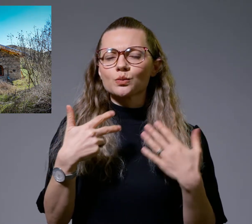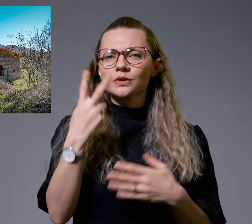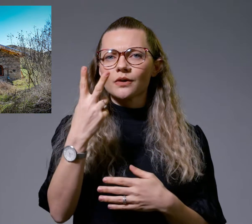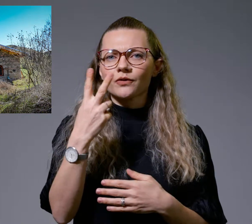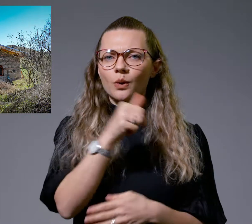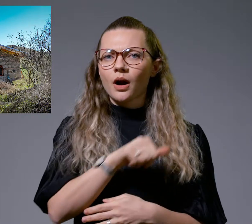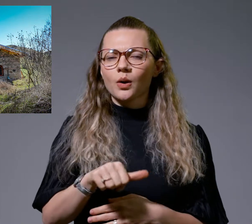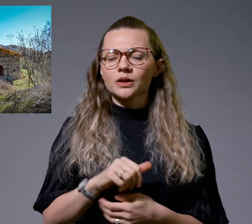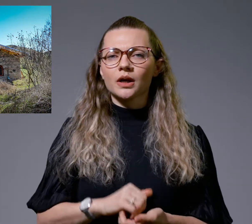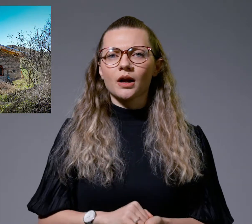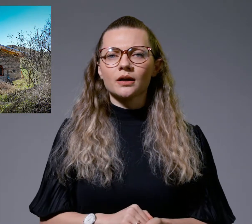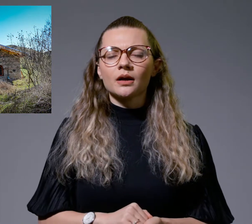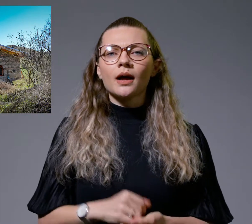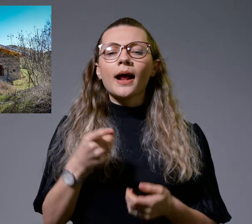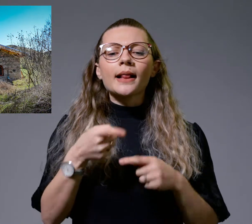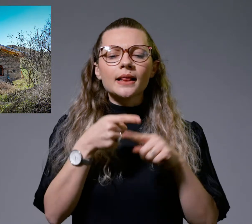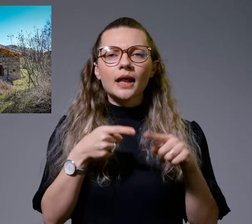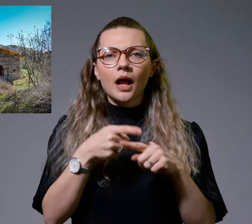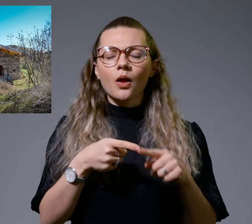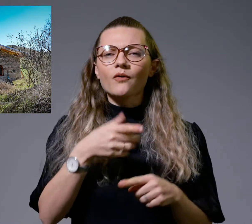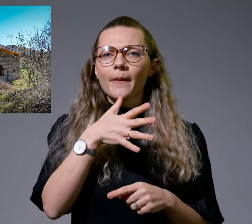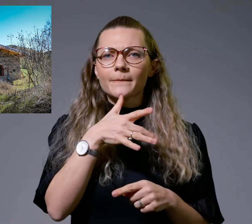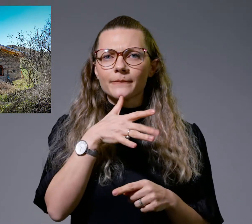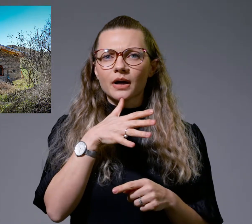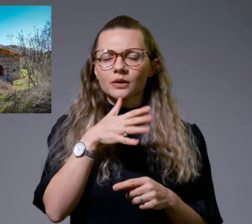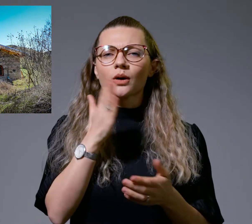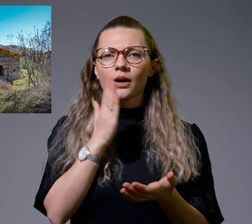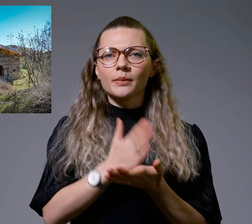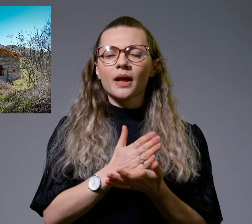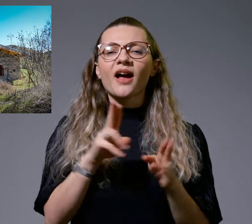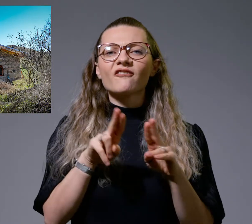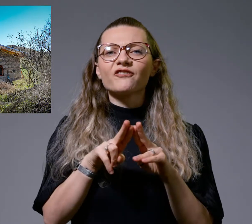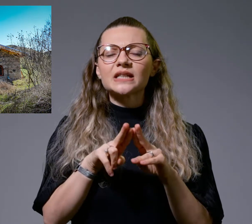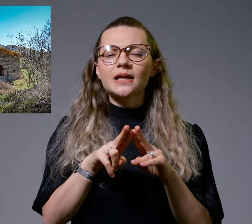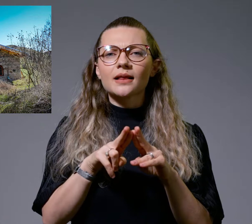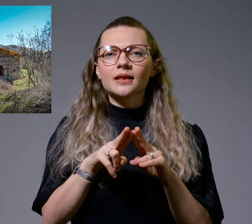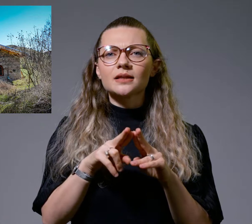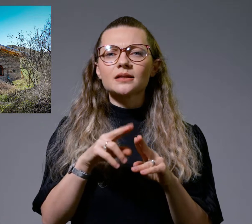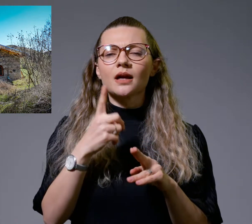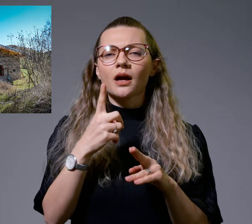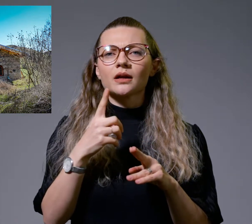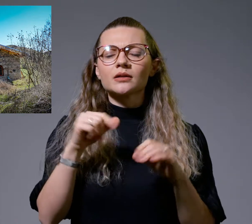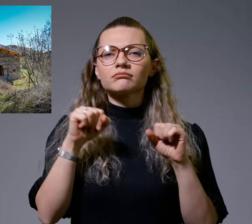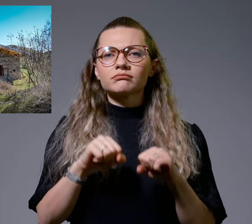1282 година. Делови од Македонија се под византиска и доминација на